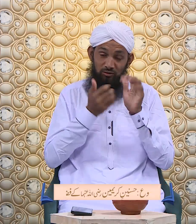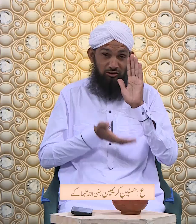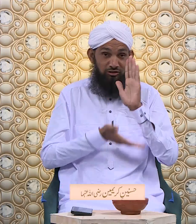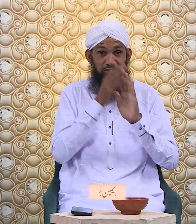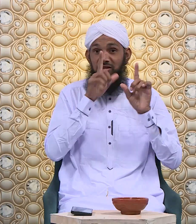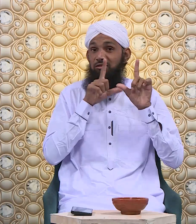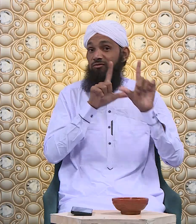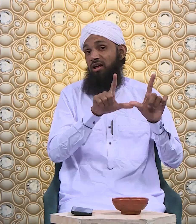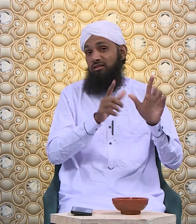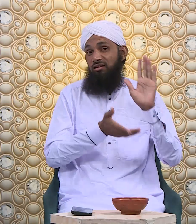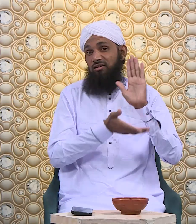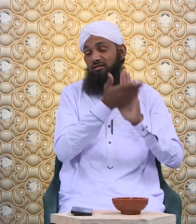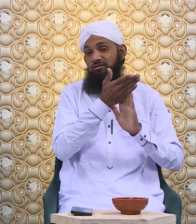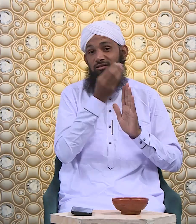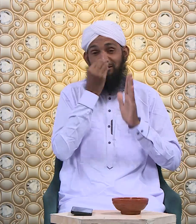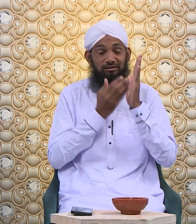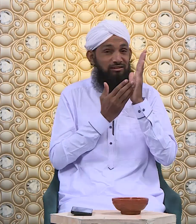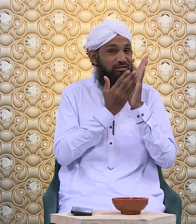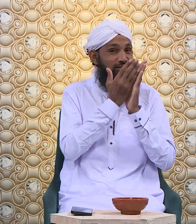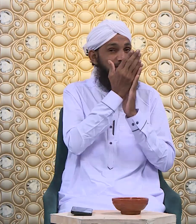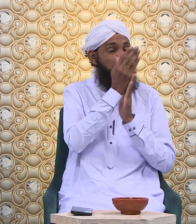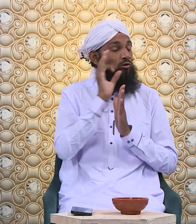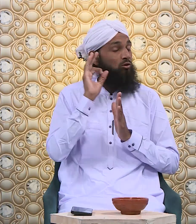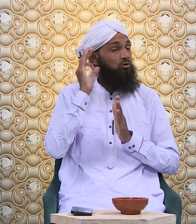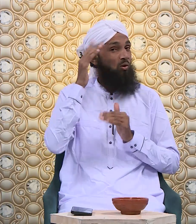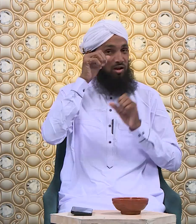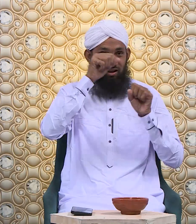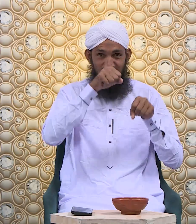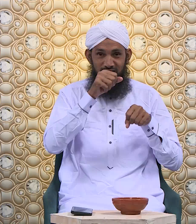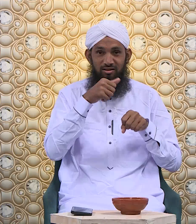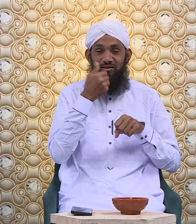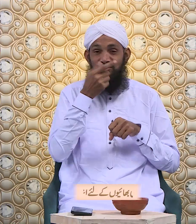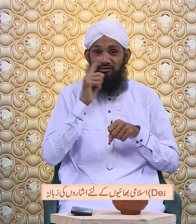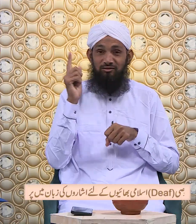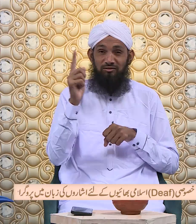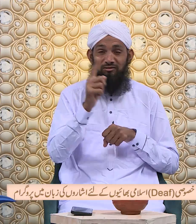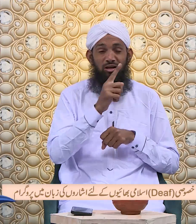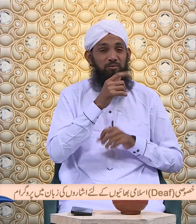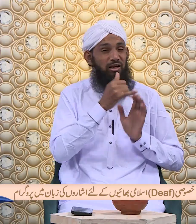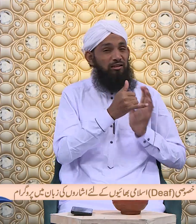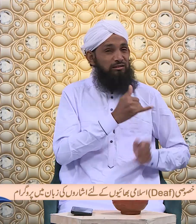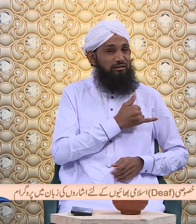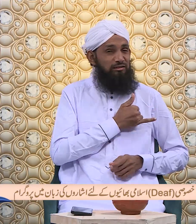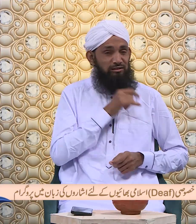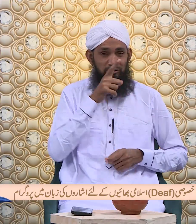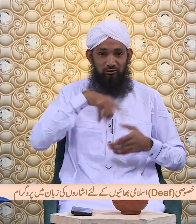سے زیادہ عزیز ہیں باغ جنت کے ہیں بہرے مدحق خان اہل بیت تم کو مزدہ نارکائے